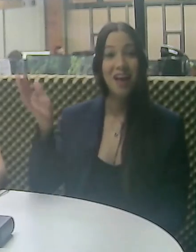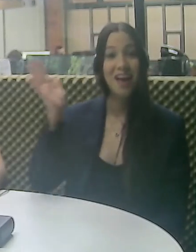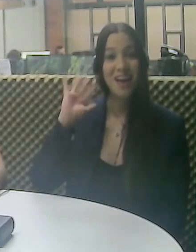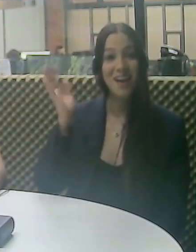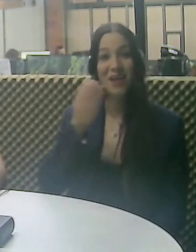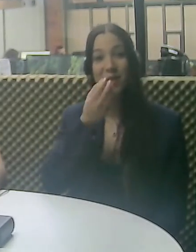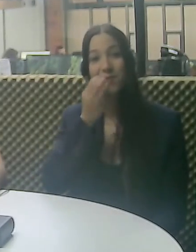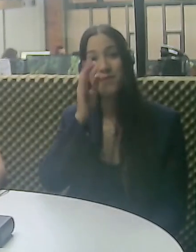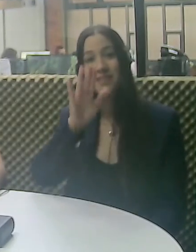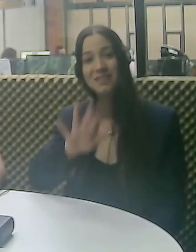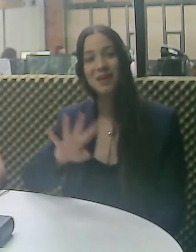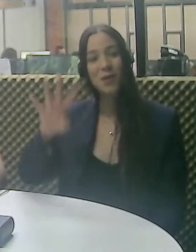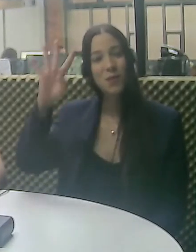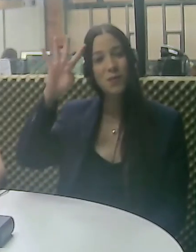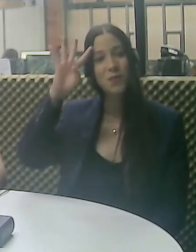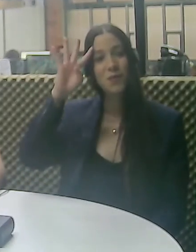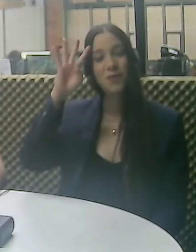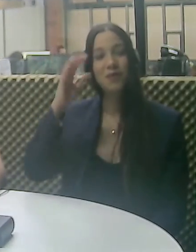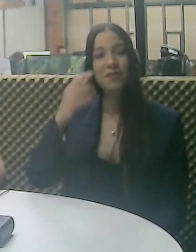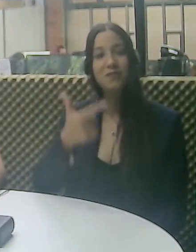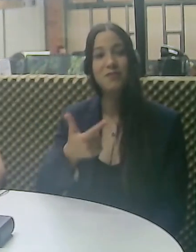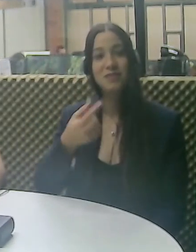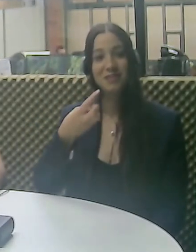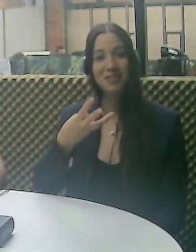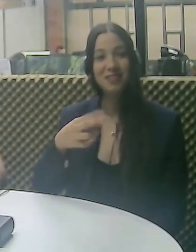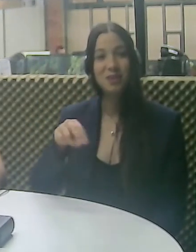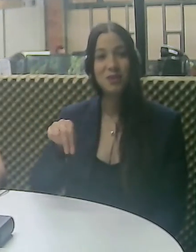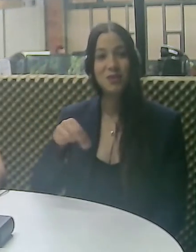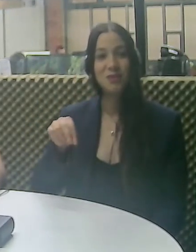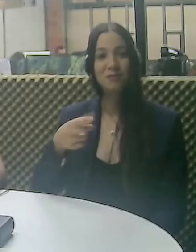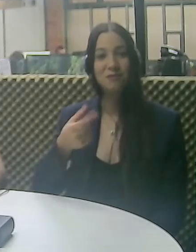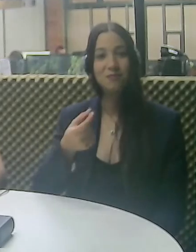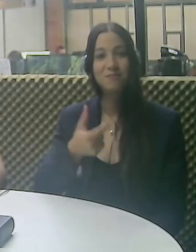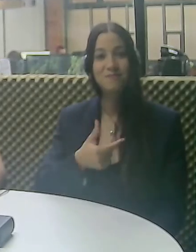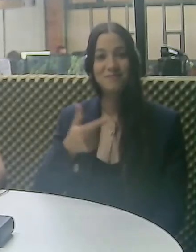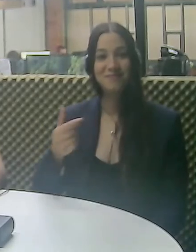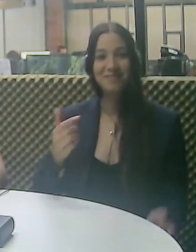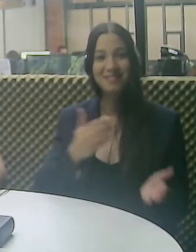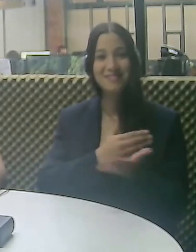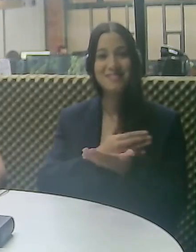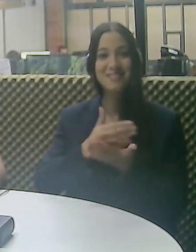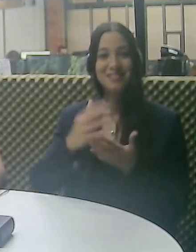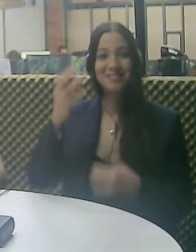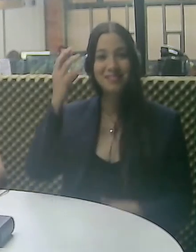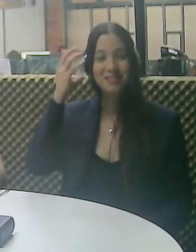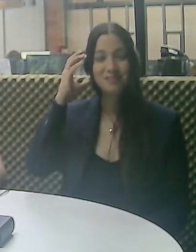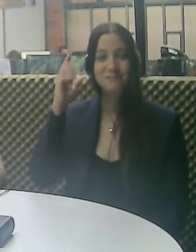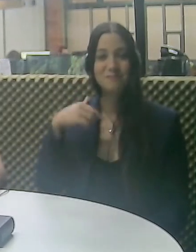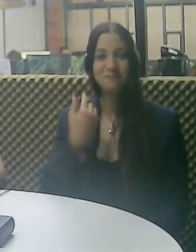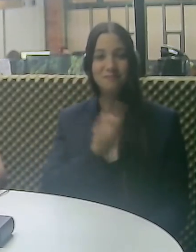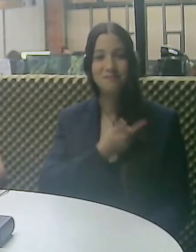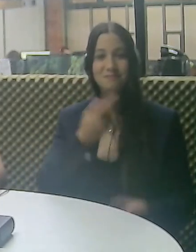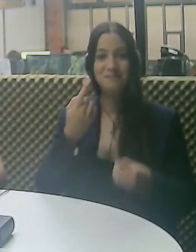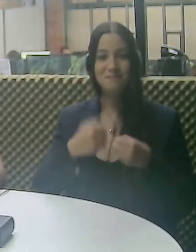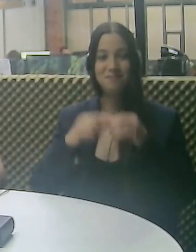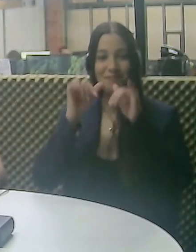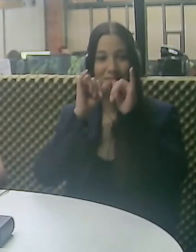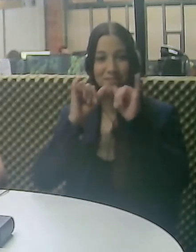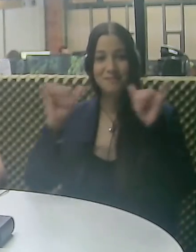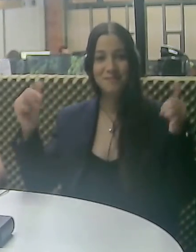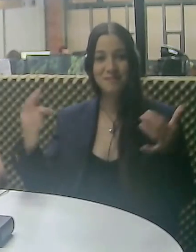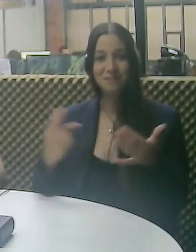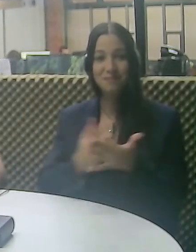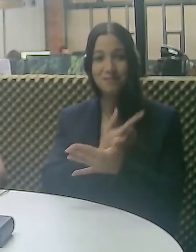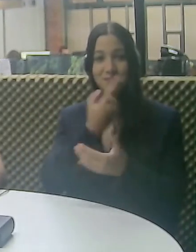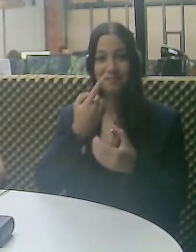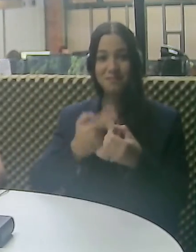Olá, boa tarde. Hoje é quarta-feira, dia 23 de novembro de 2022. Está no ar a Rádio Nossa Cidade com um boletim de notícias sobre o